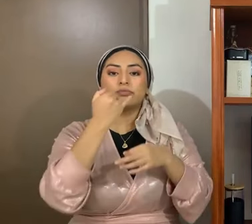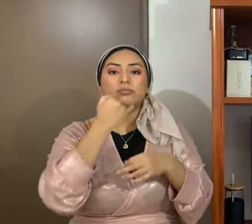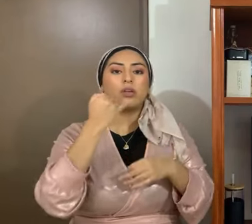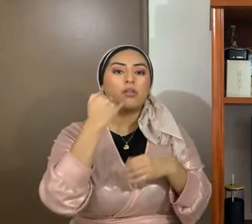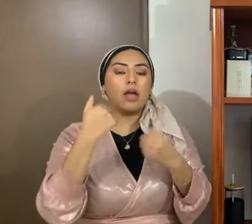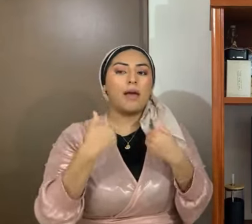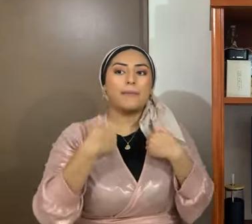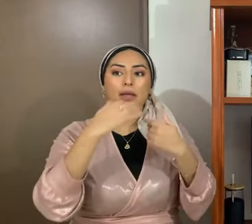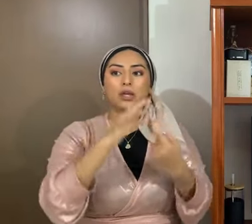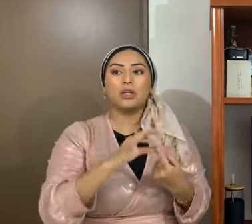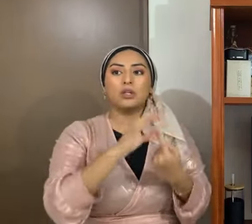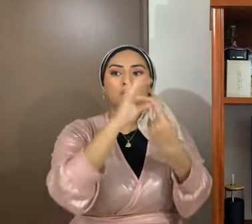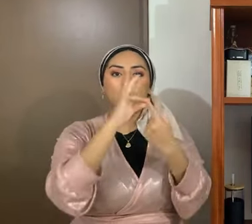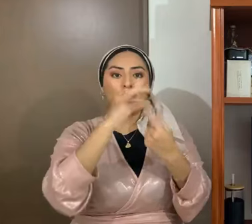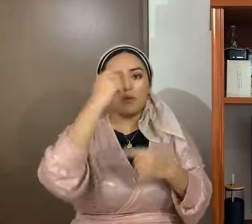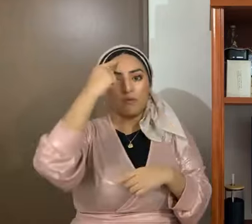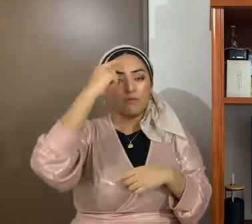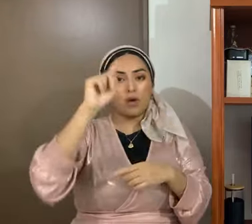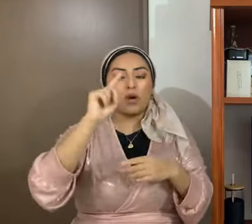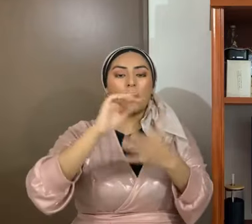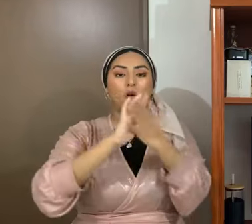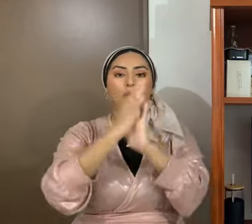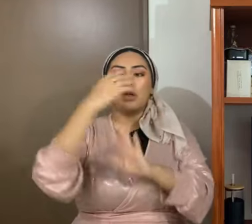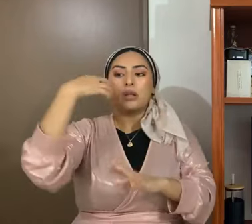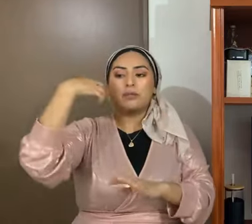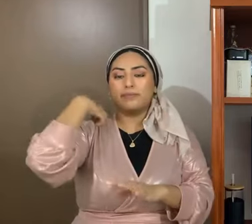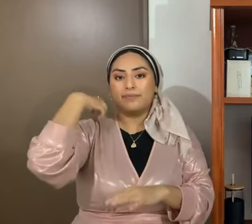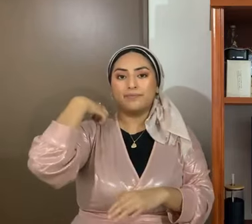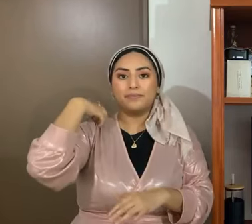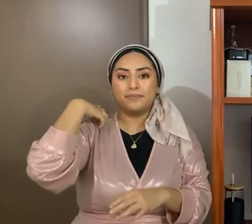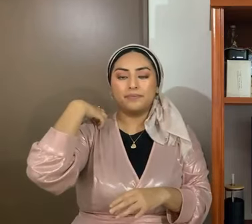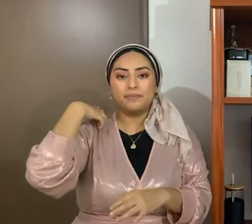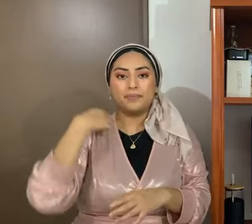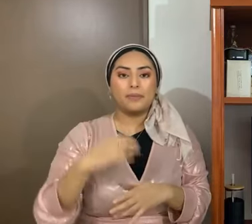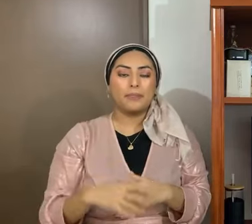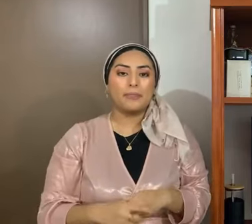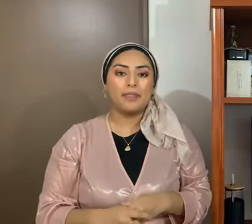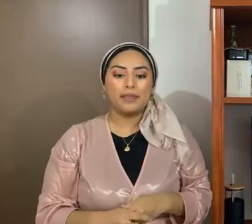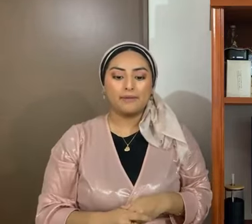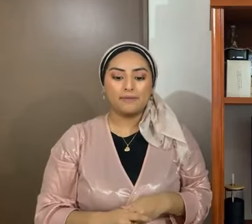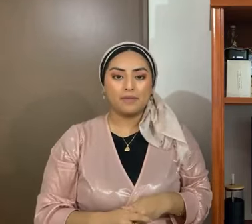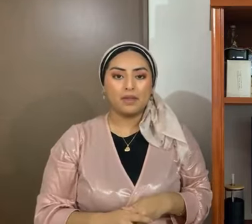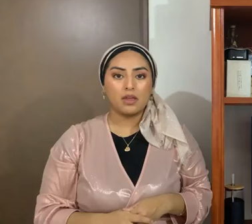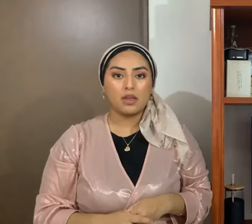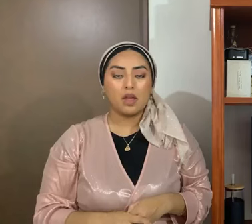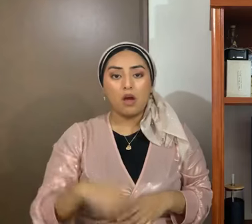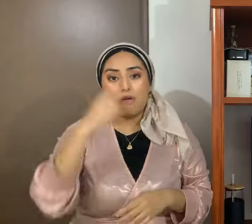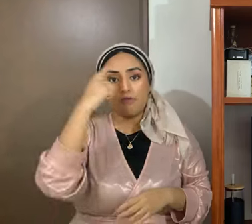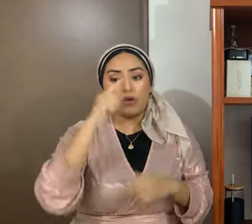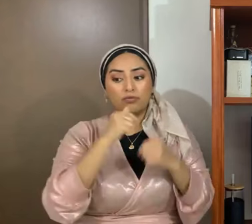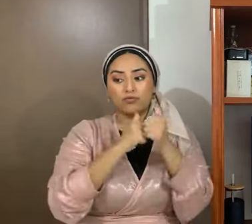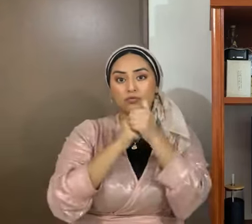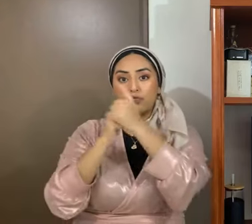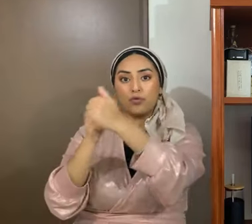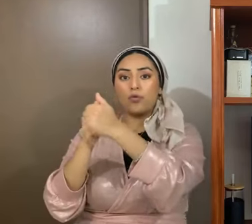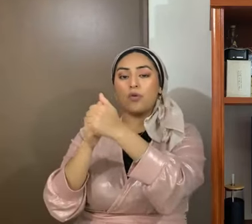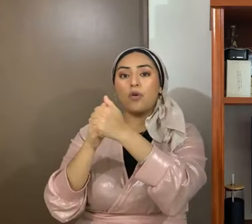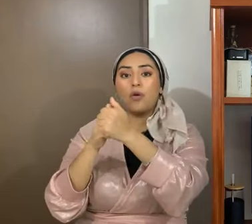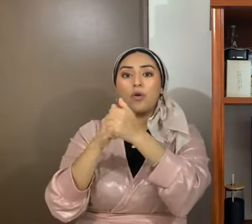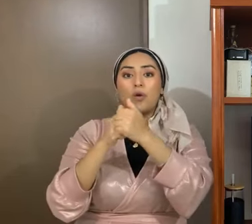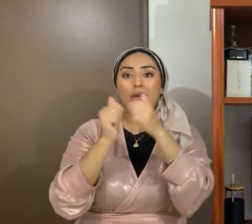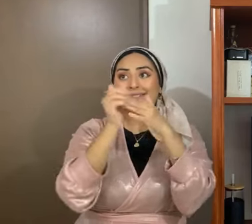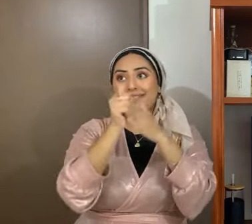sido escogido para estar como líder, ejercer un liderazgo entre las naciones para conducirlos a Yahshua,